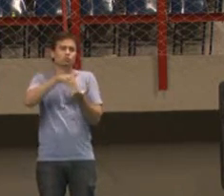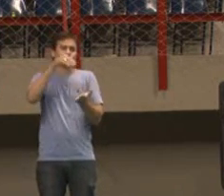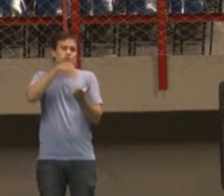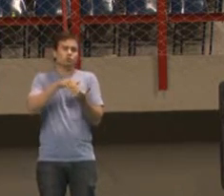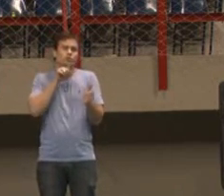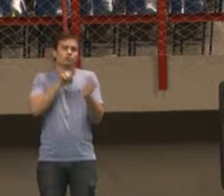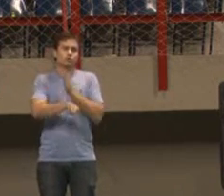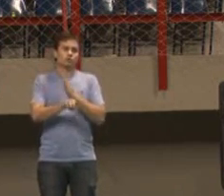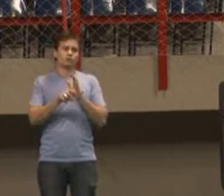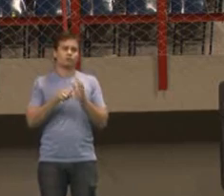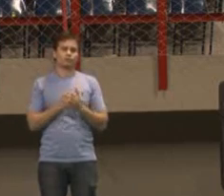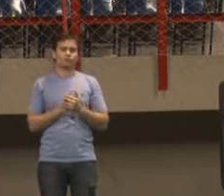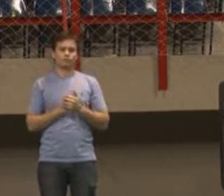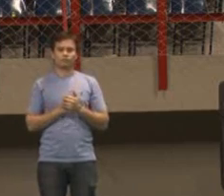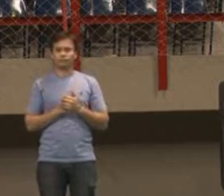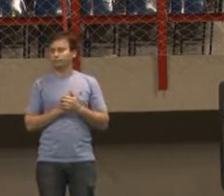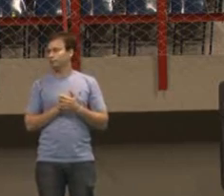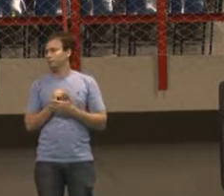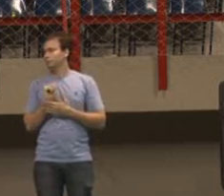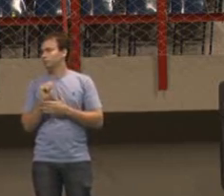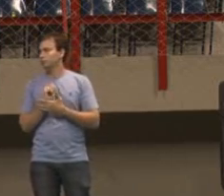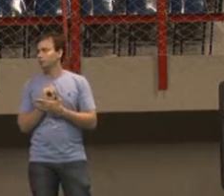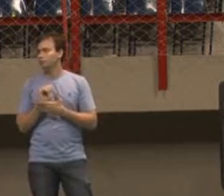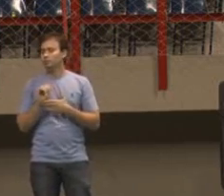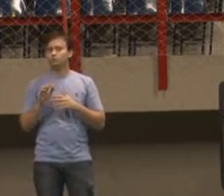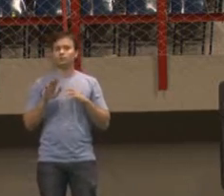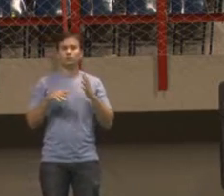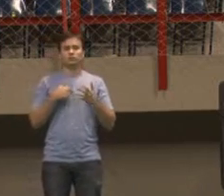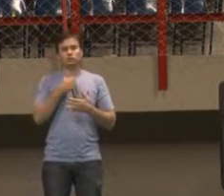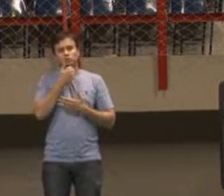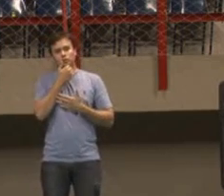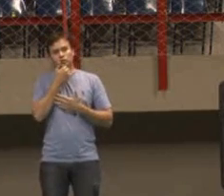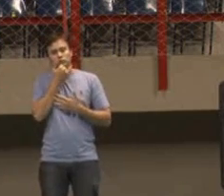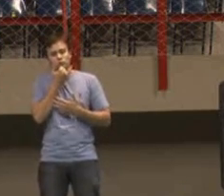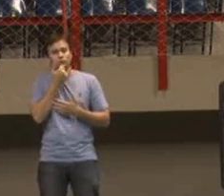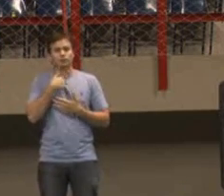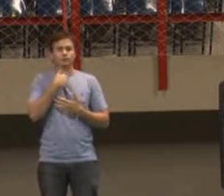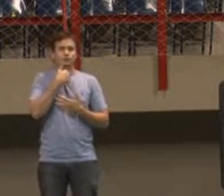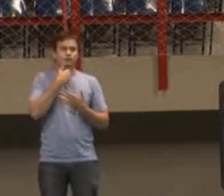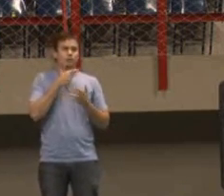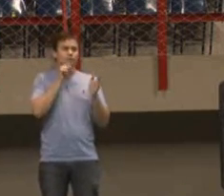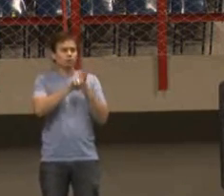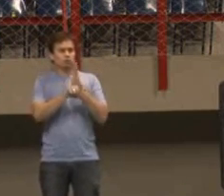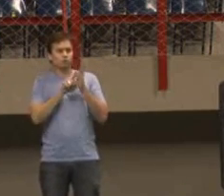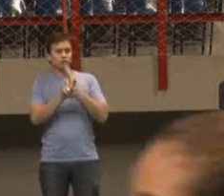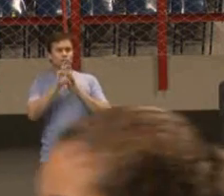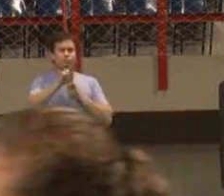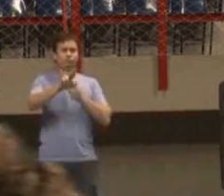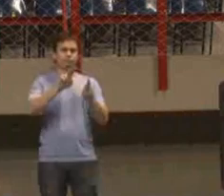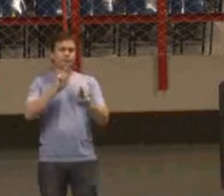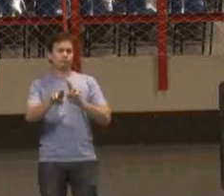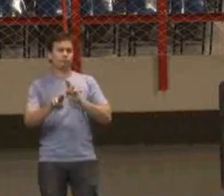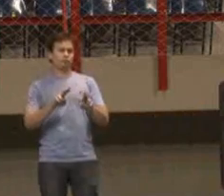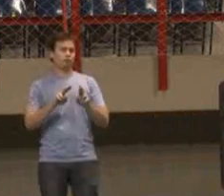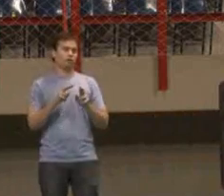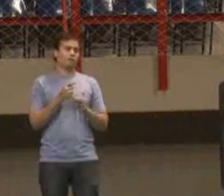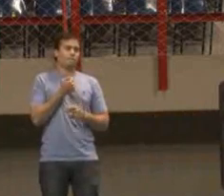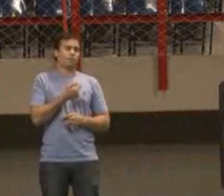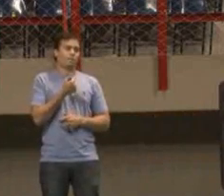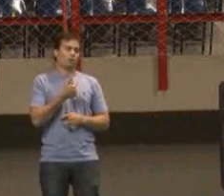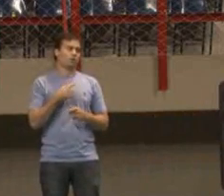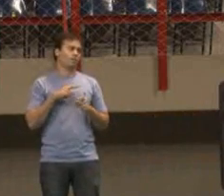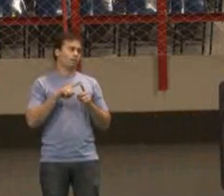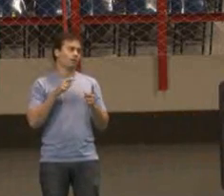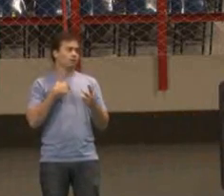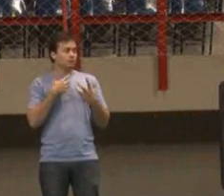uma questão. Lamentavelmente fiz poucas questões, eu queria mais dar conteúdo a vocês, espero ter conseguido fazer isso de